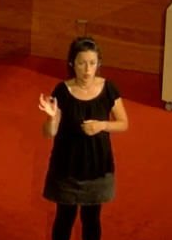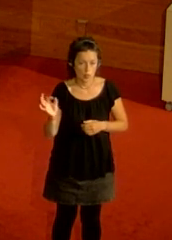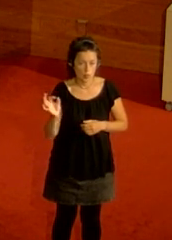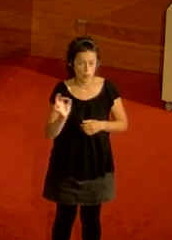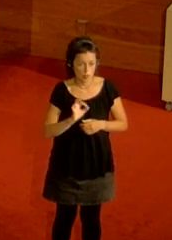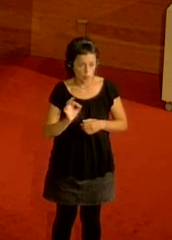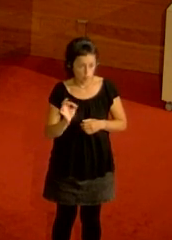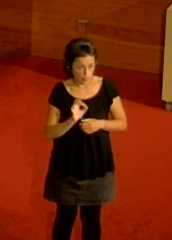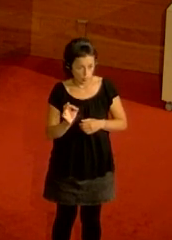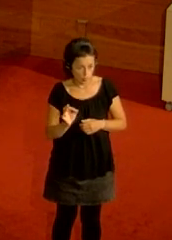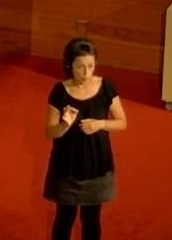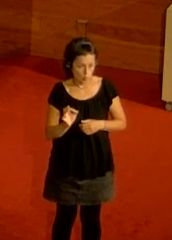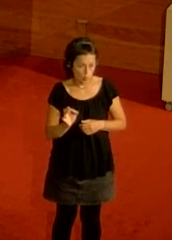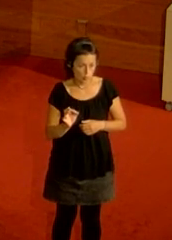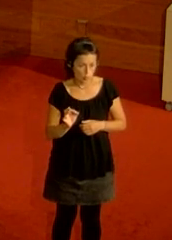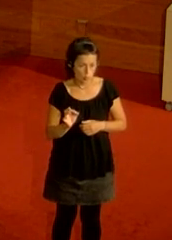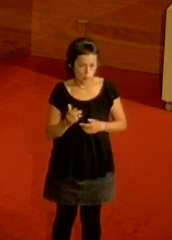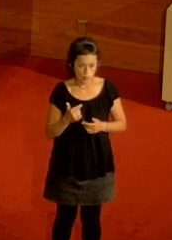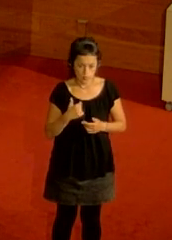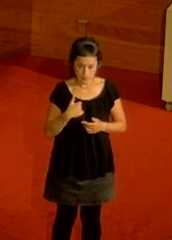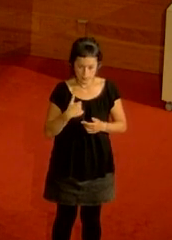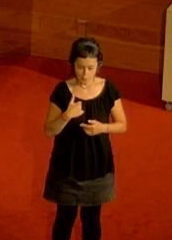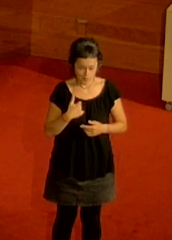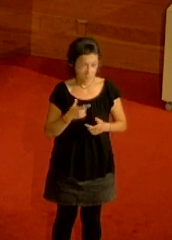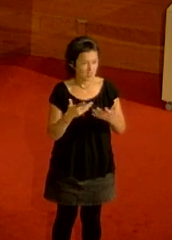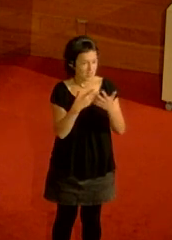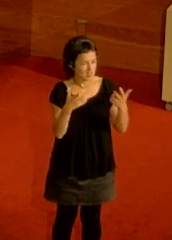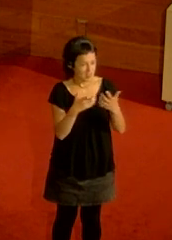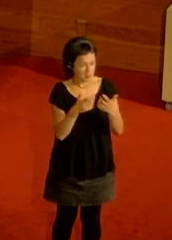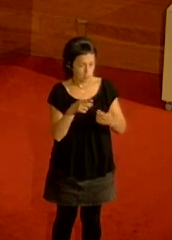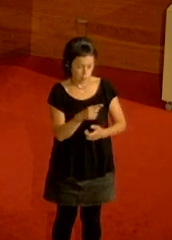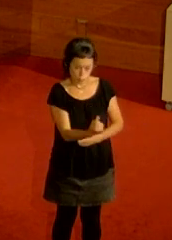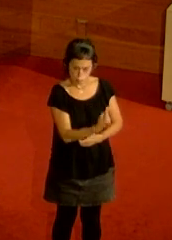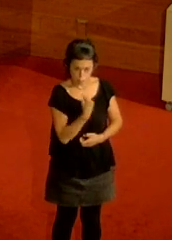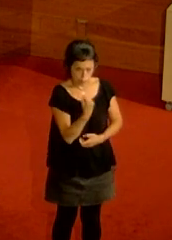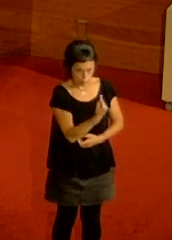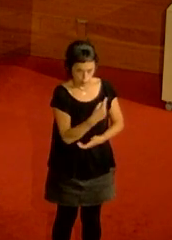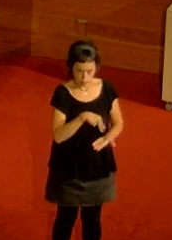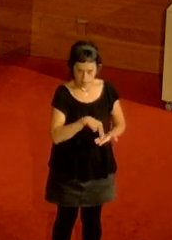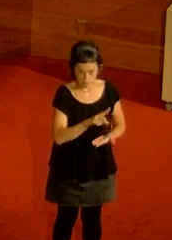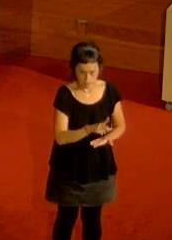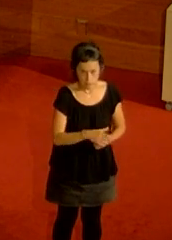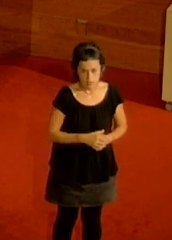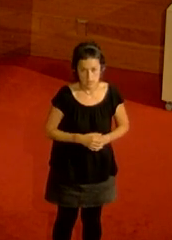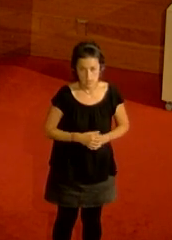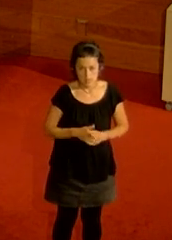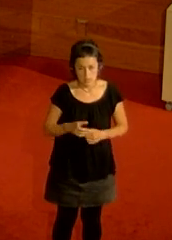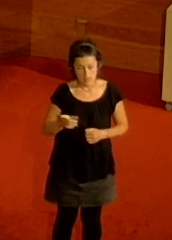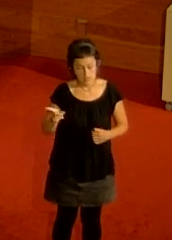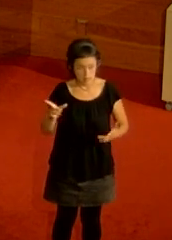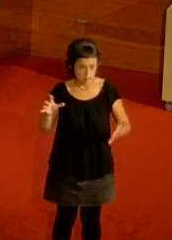con nuestra sola sería también iría También en esta línea no como algo que forma parte de una